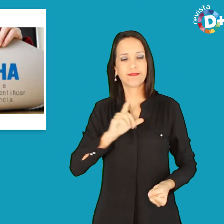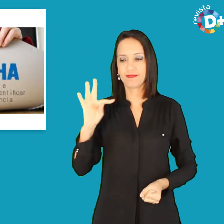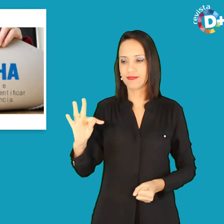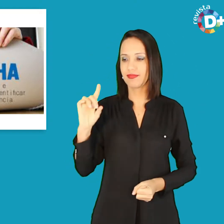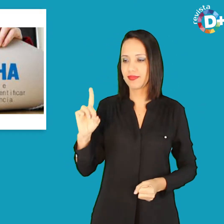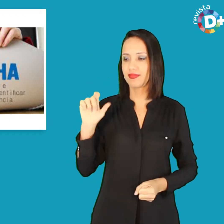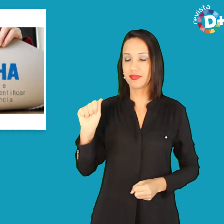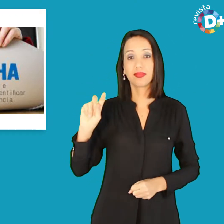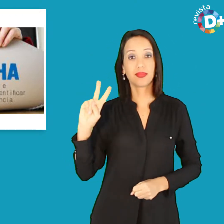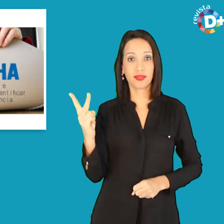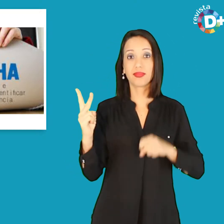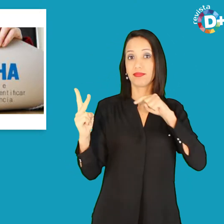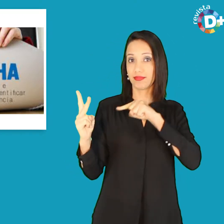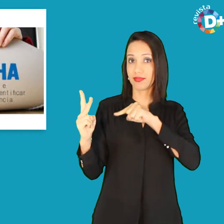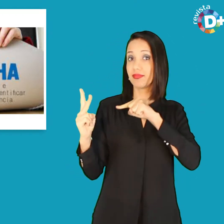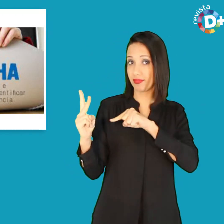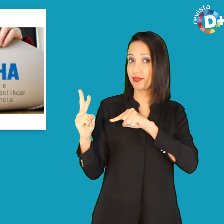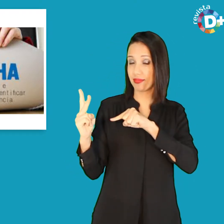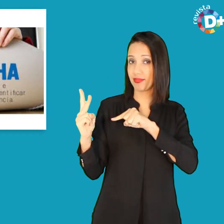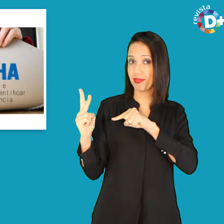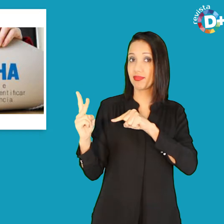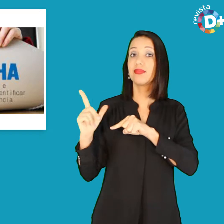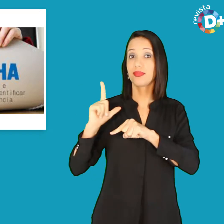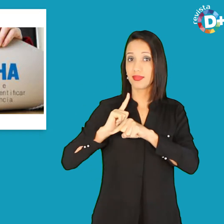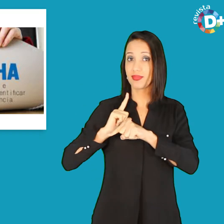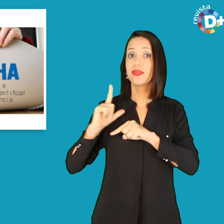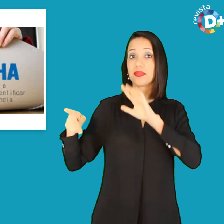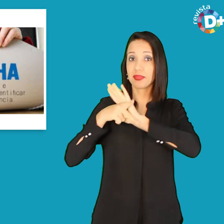atenção e hiperatividade, TDAH, é uma doença.